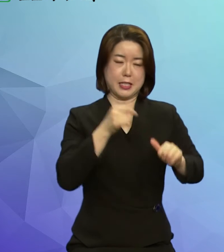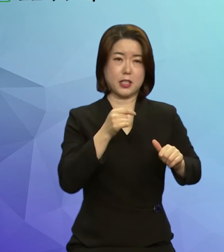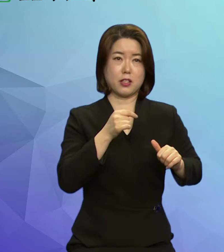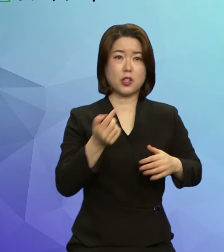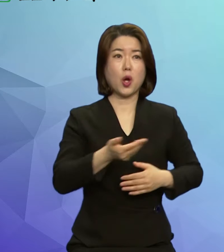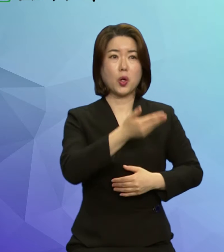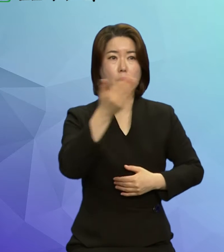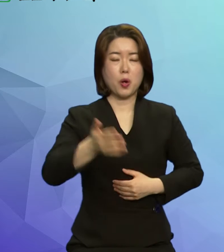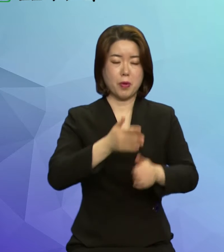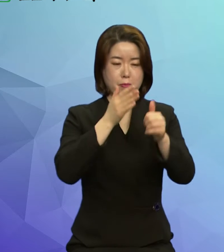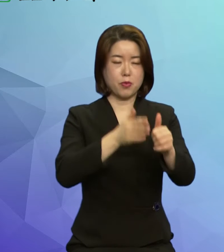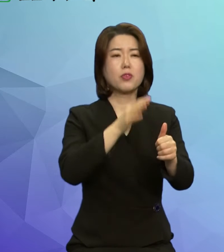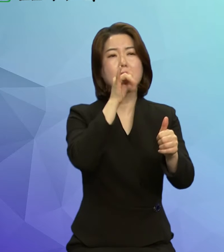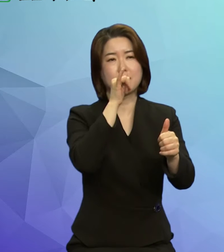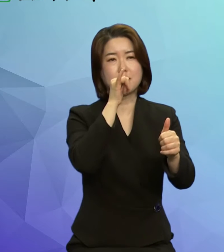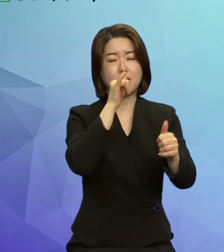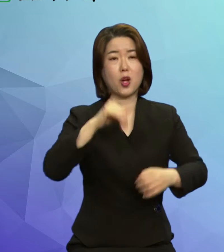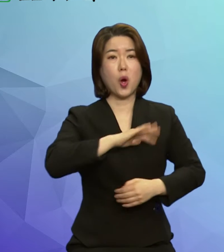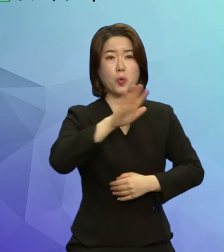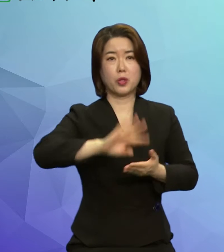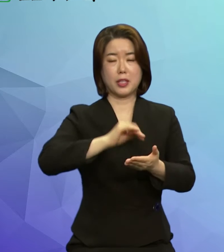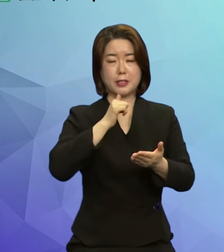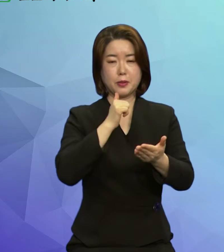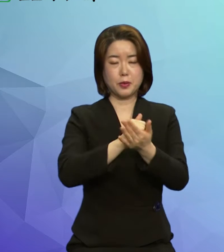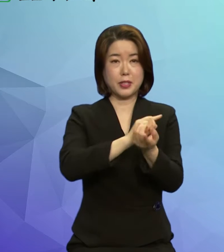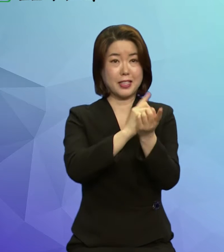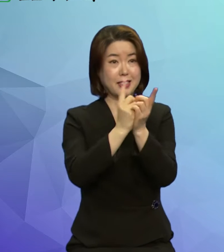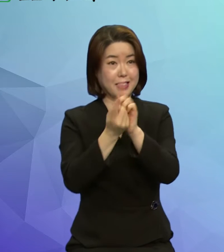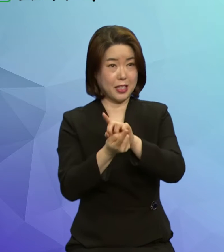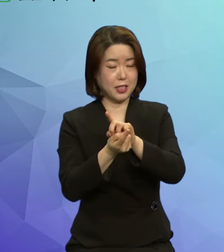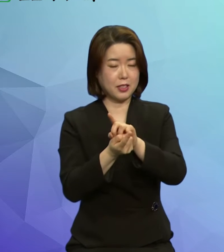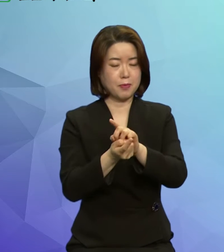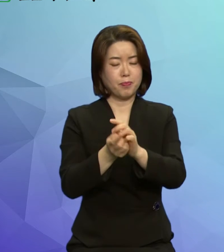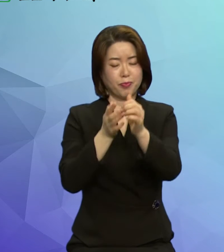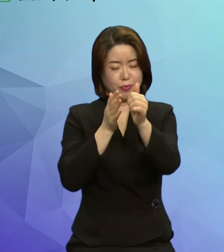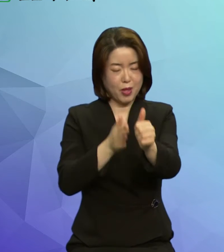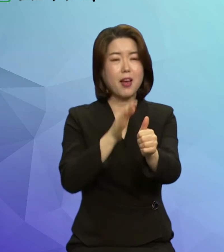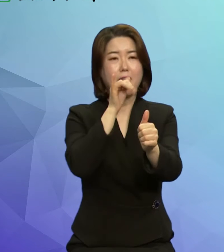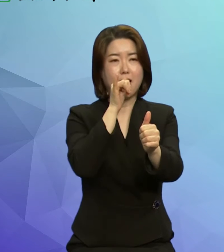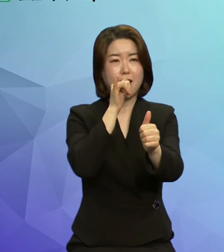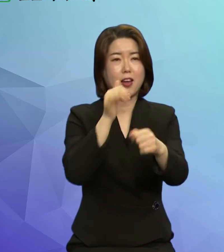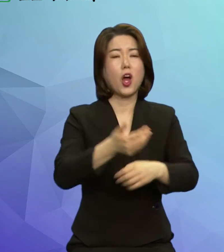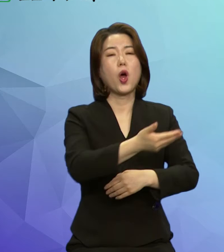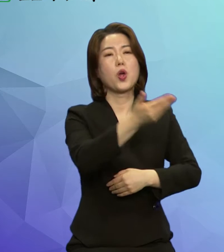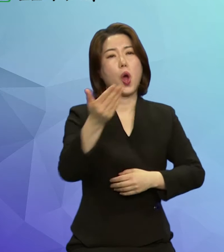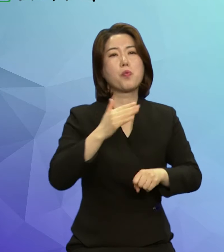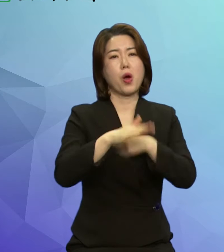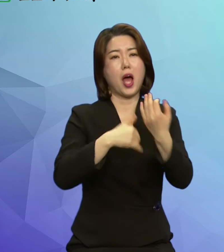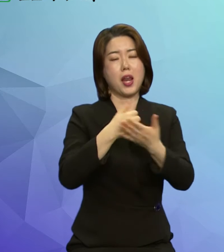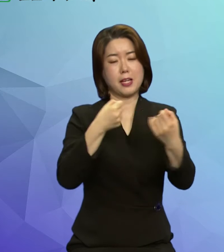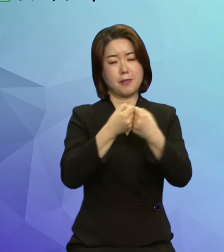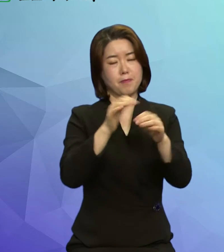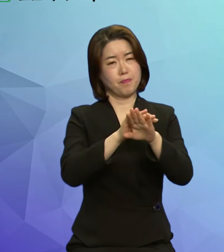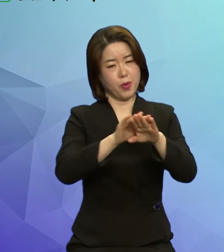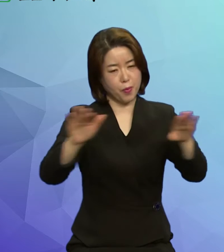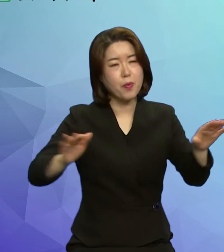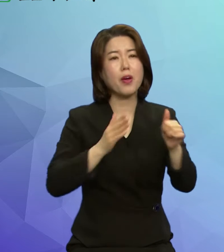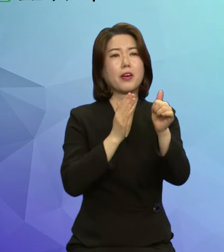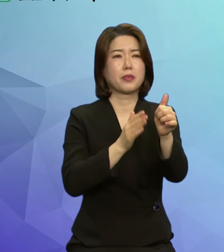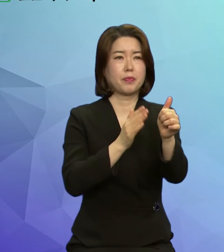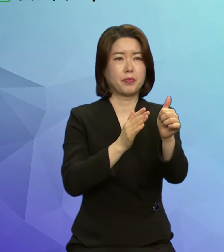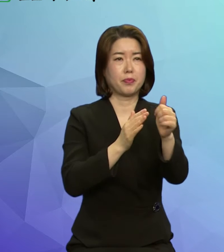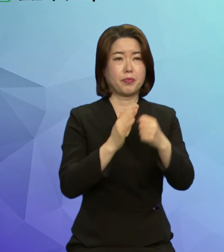여러분에게 권고하십니다. 우리는 그리스도를 대리하여 간청합니다. 여러분은 하나님과